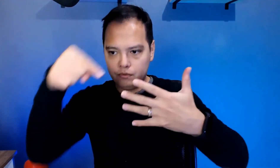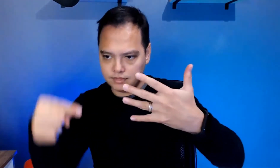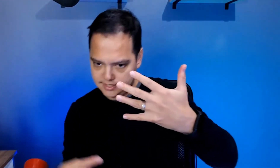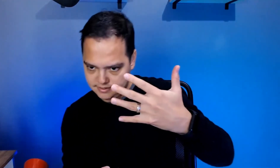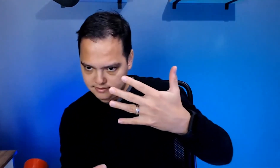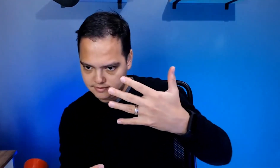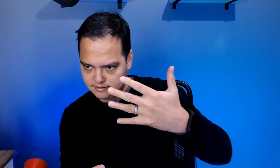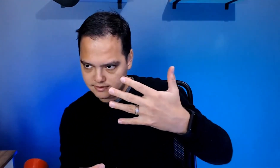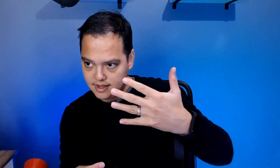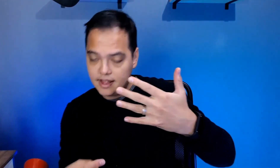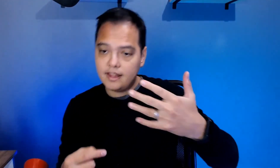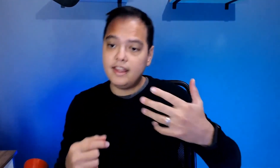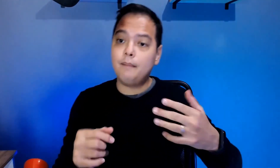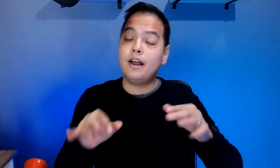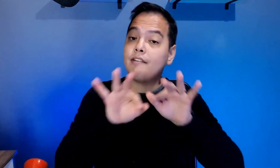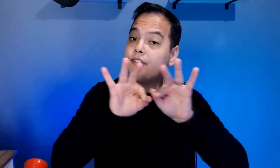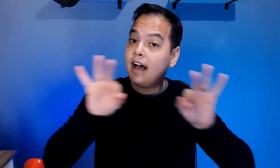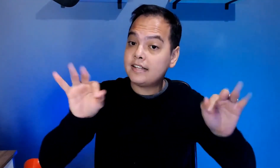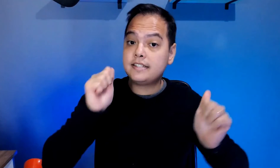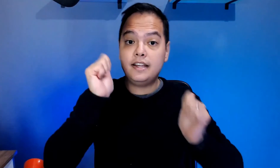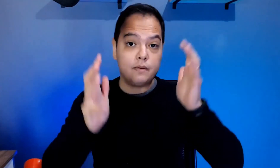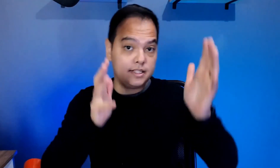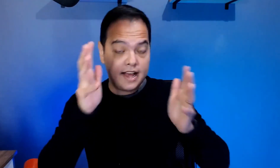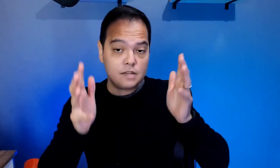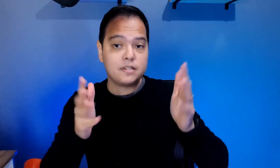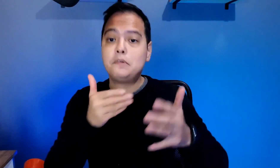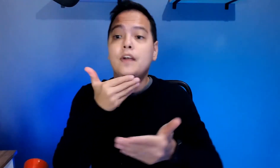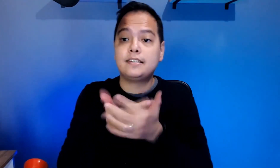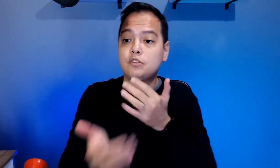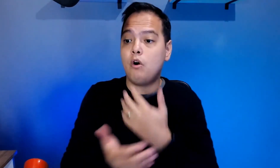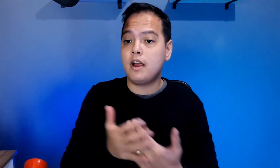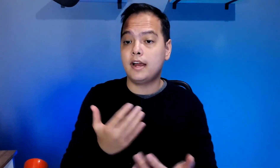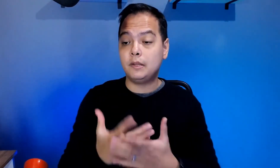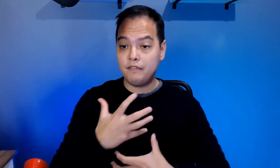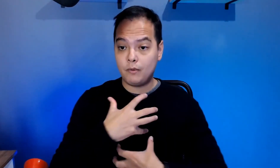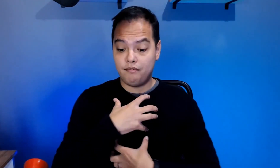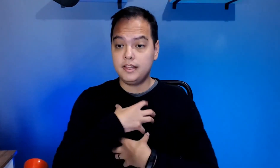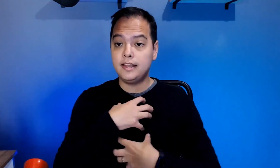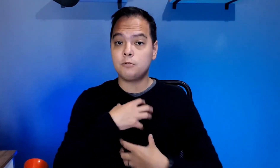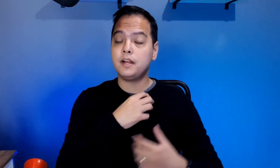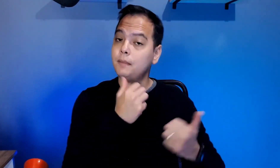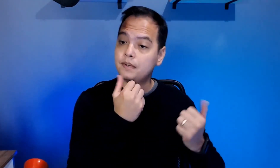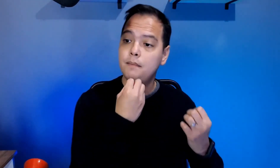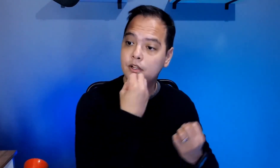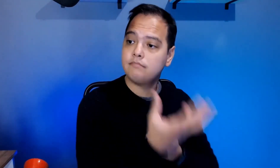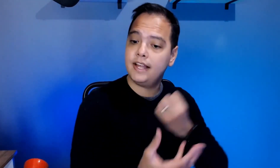perguntas e elaborarem frases em língua de sinais, mas não frases qualquer, que tenham a ver com a vida deles, porque depois ele pode ter essa troca